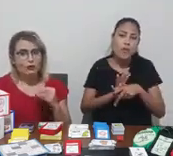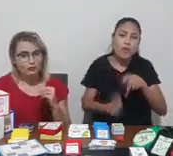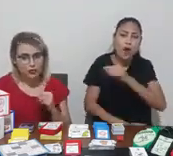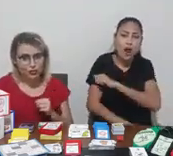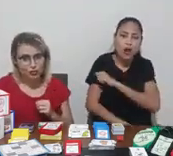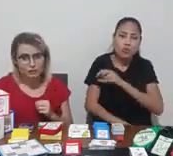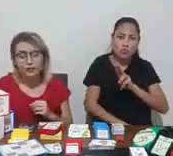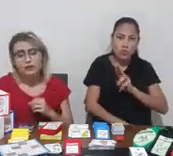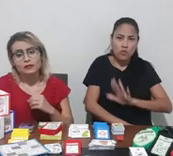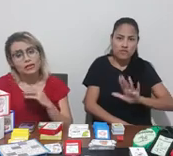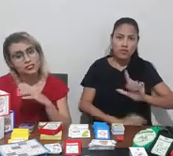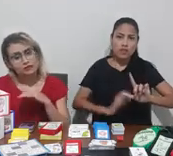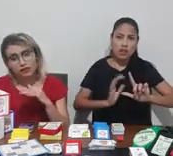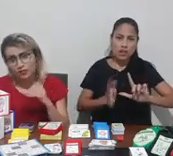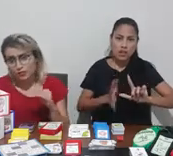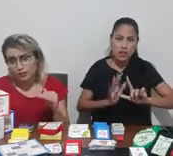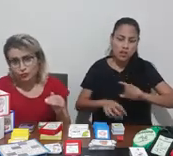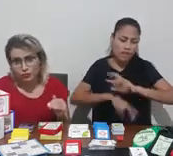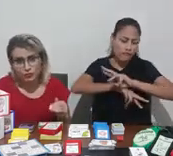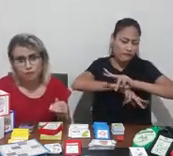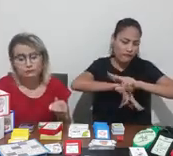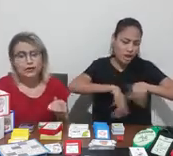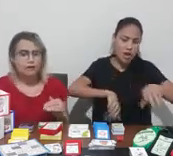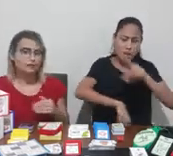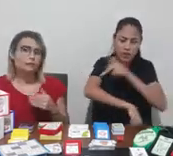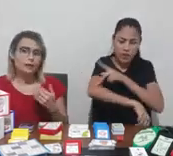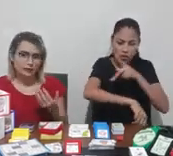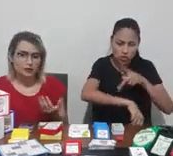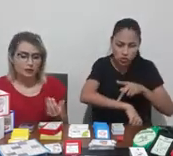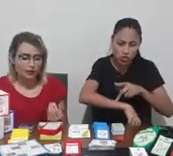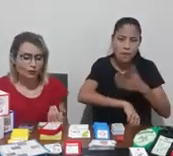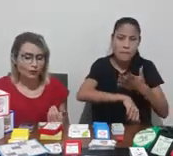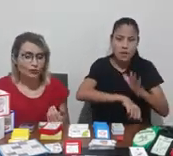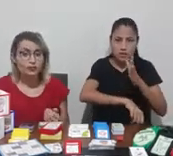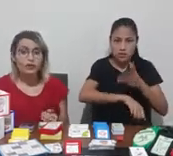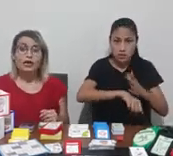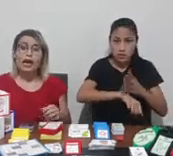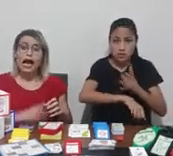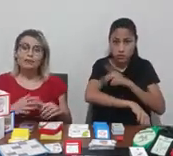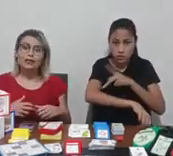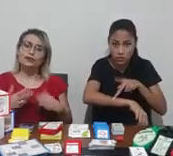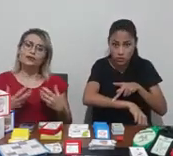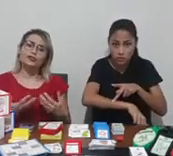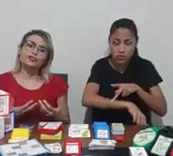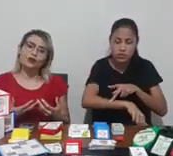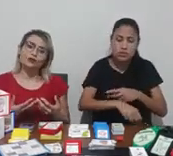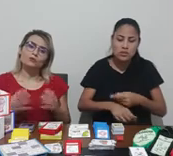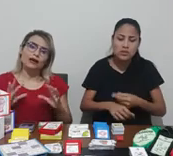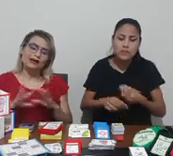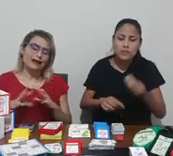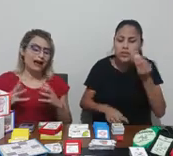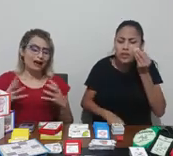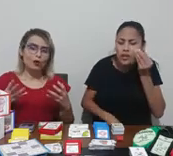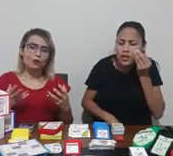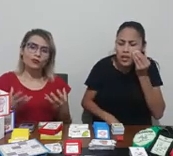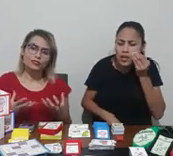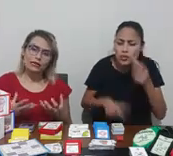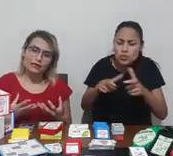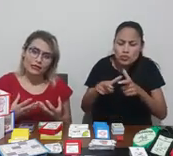da UFCG nas diversas turmas, tá, de práticas pedagógicas, aplicando esses jogos para